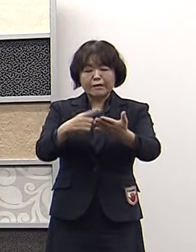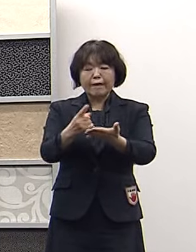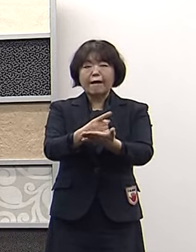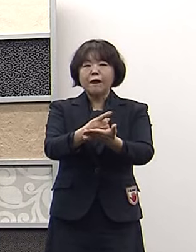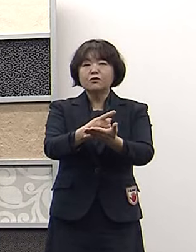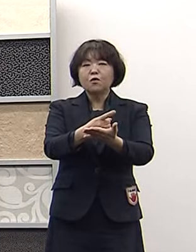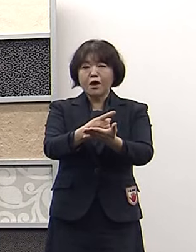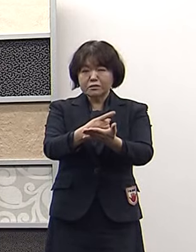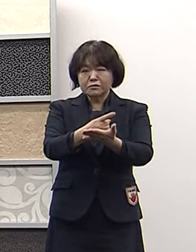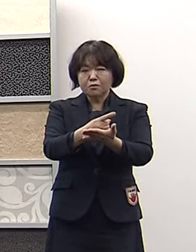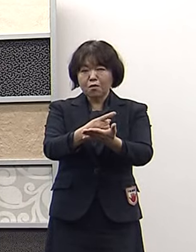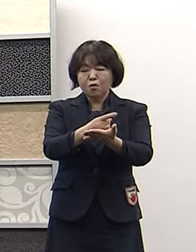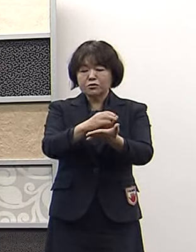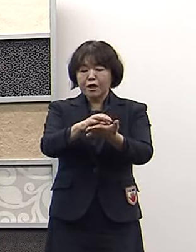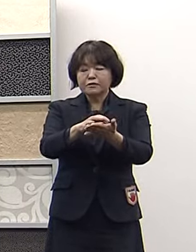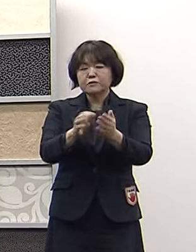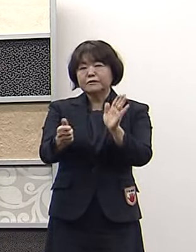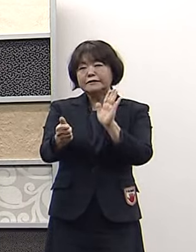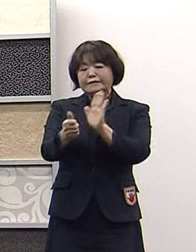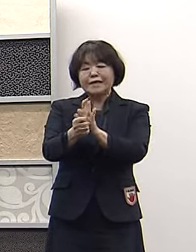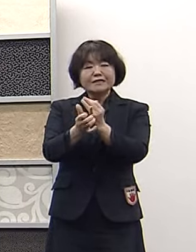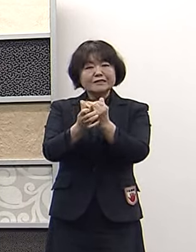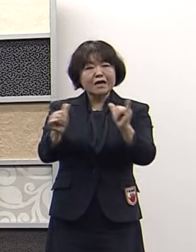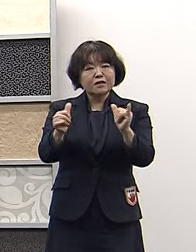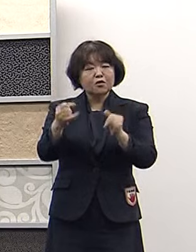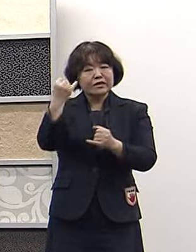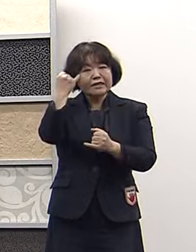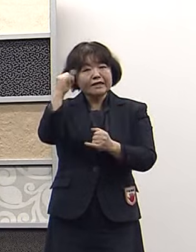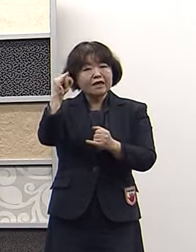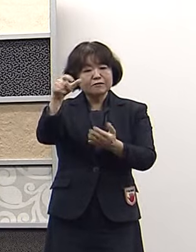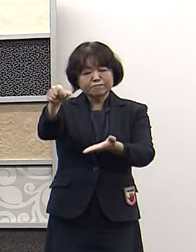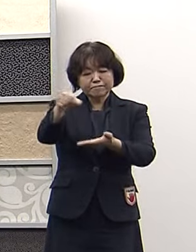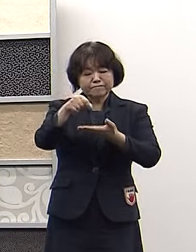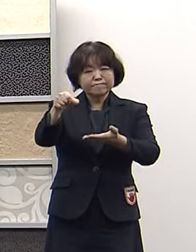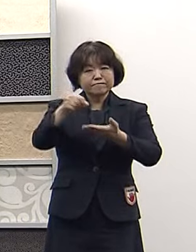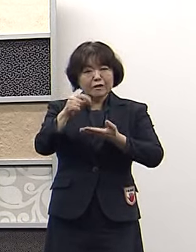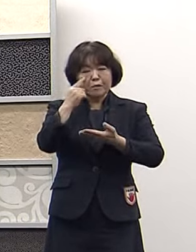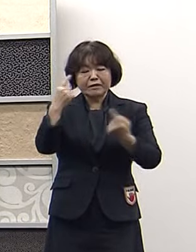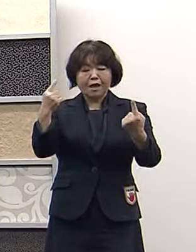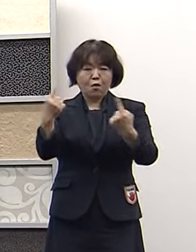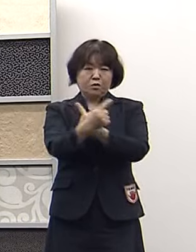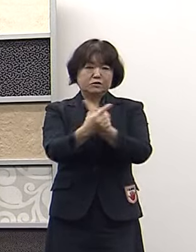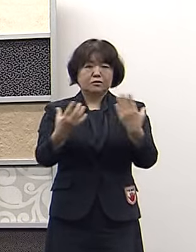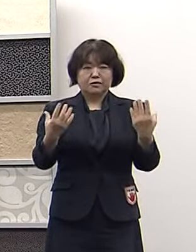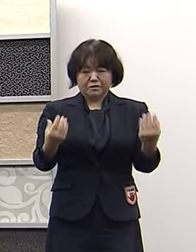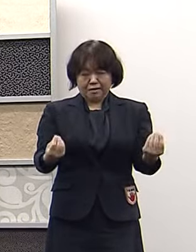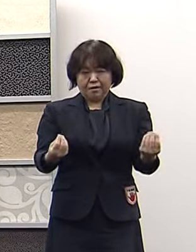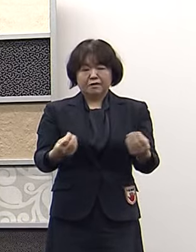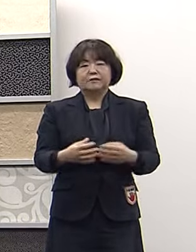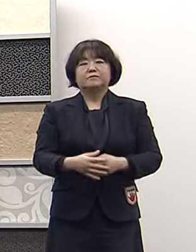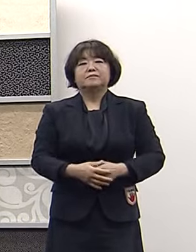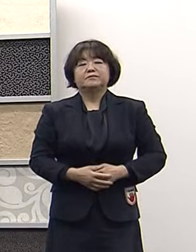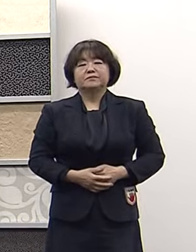を主に利用する支援者の皆様のご意見などを踏まえ、見直しを行いました。